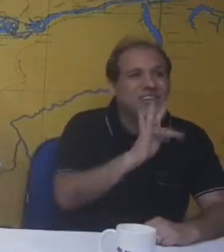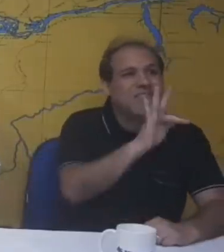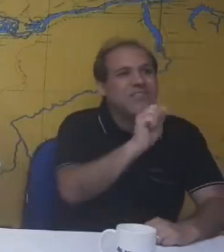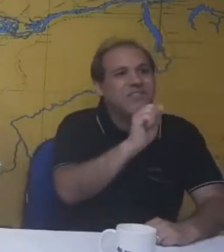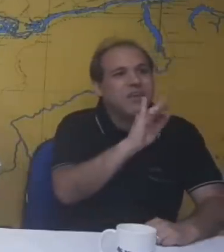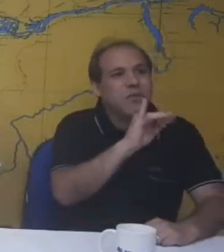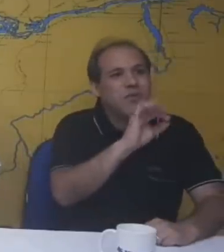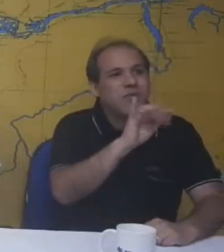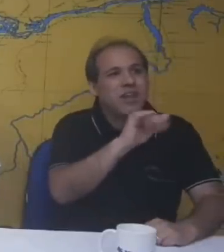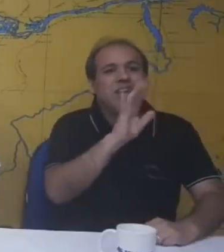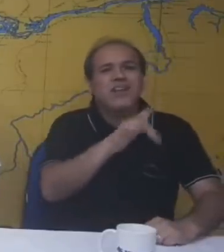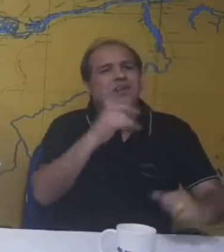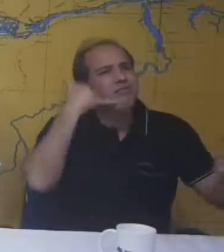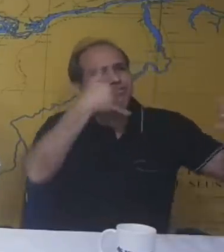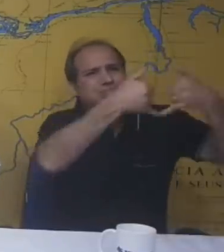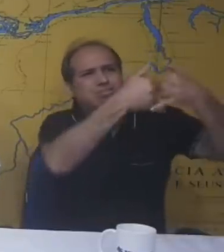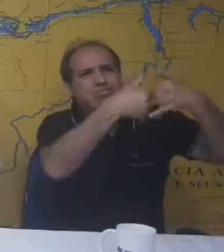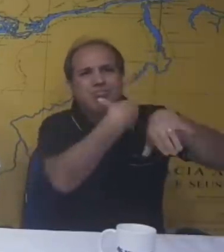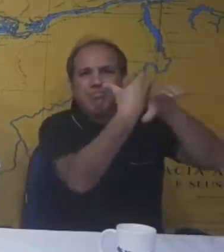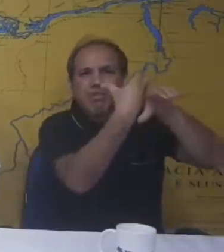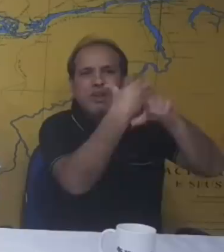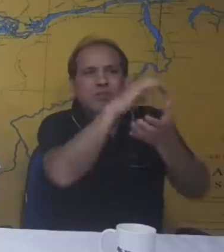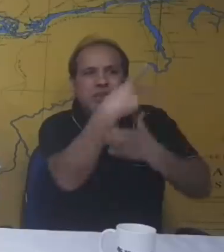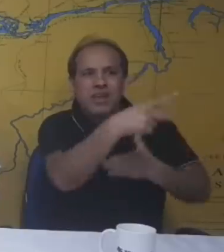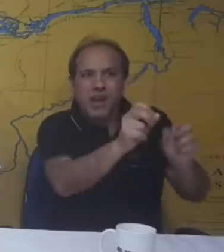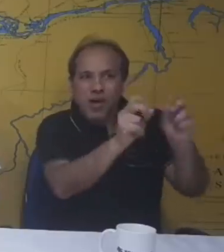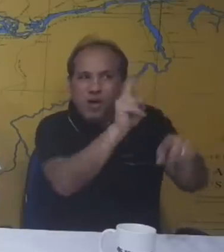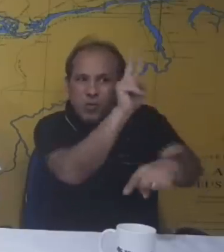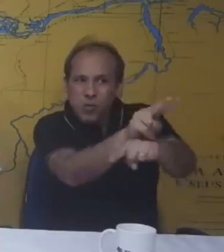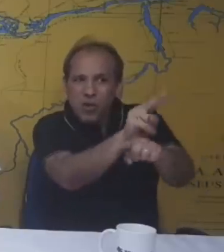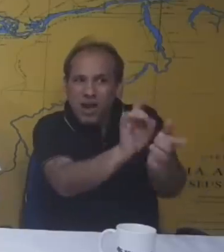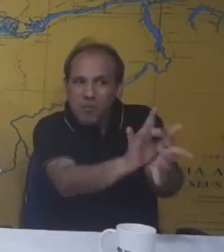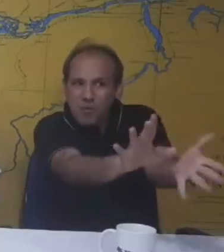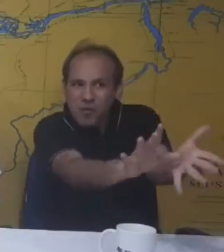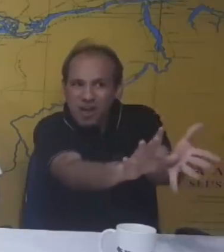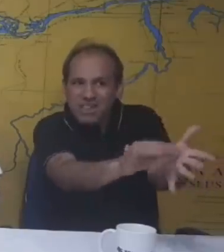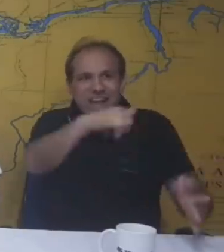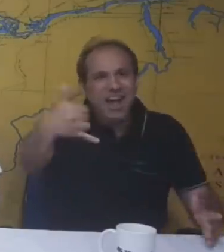O Fábio Faria já ligou para casa agora aqui. Abre as copas garantidas, hein, Fábio?